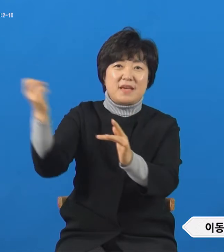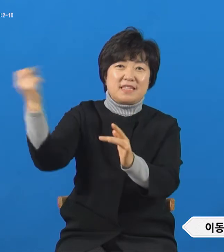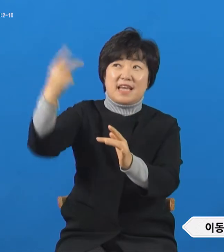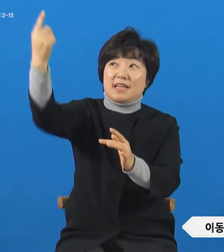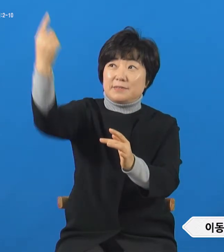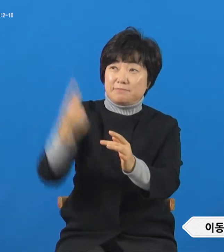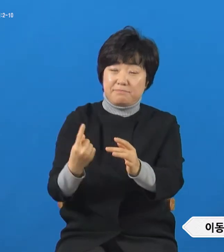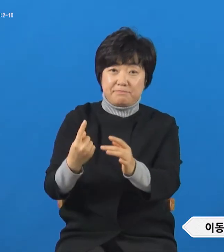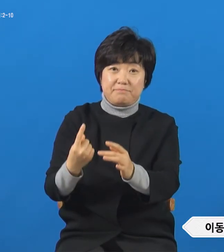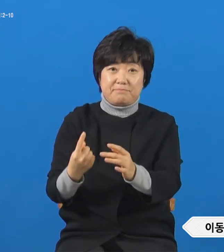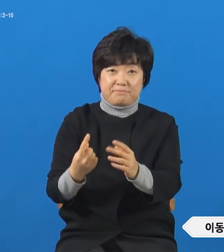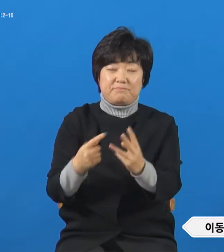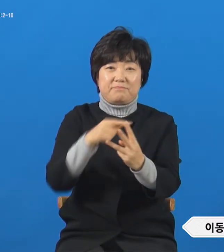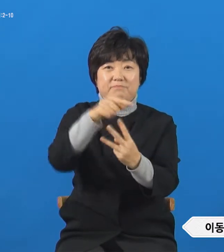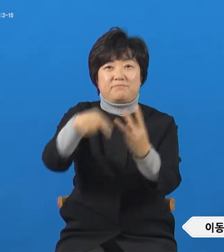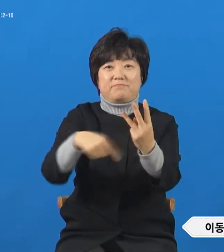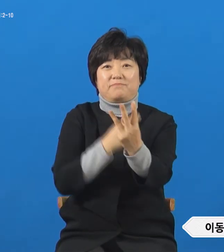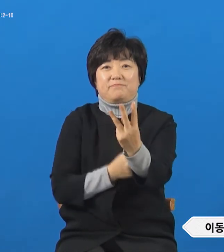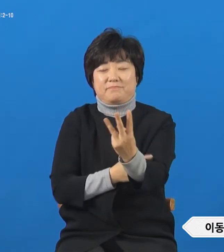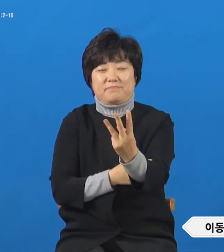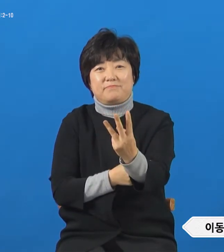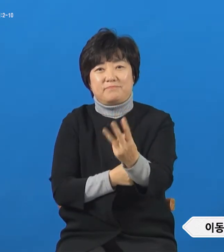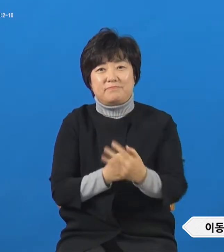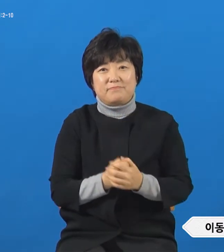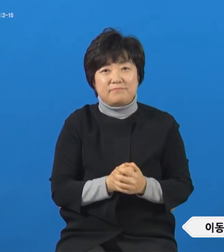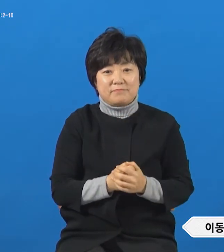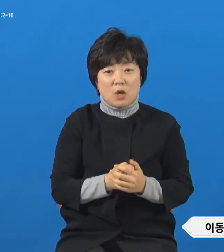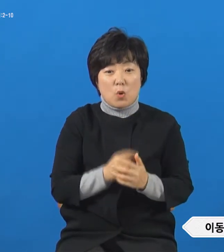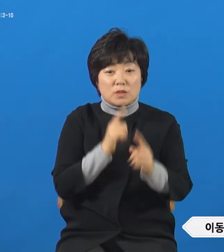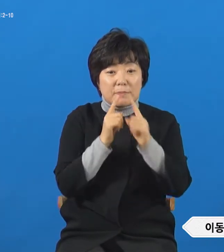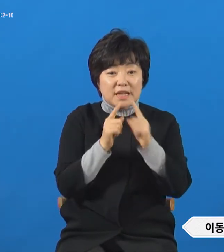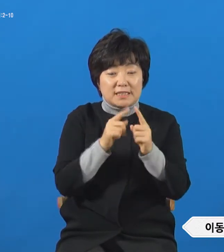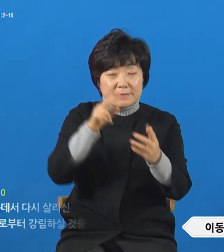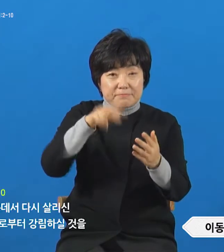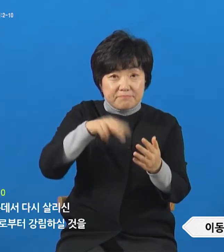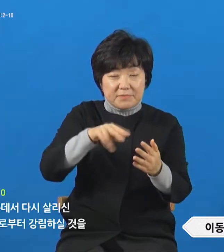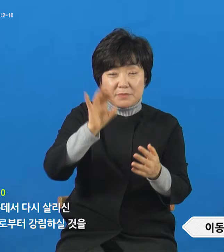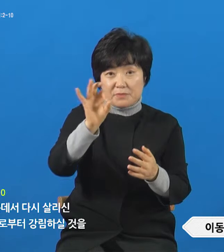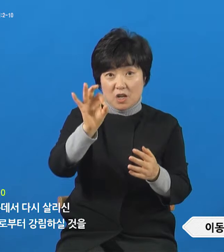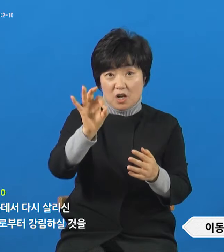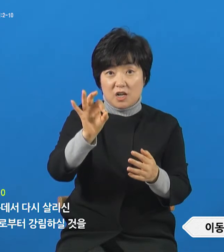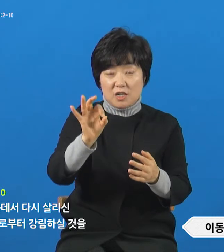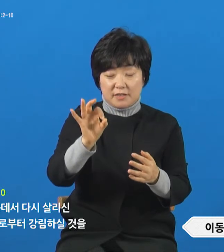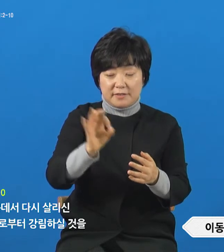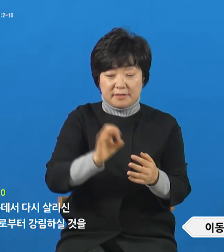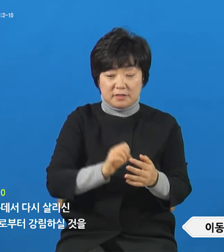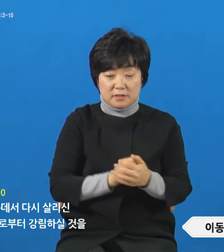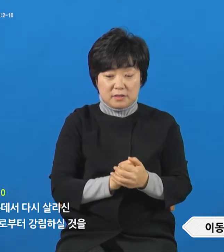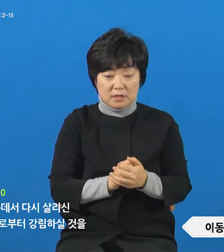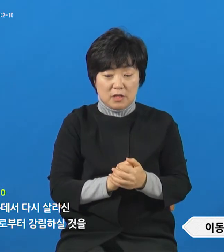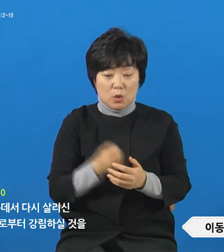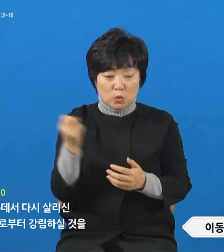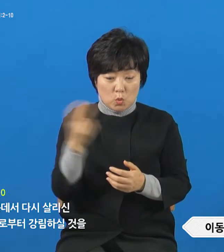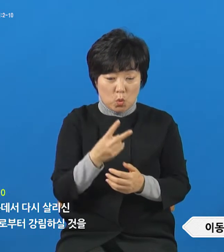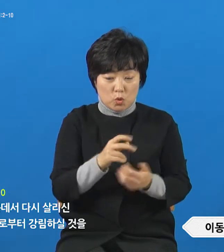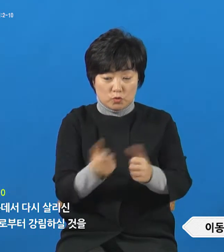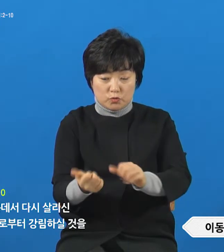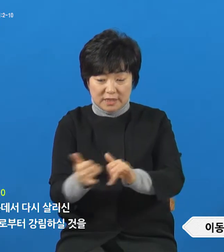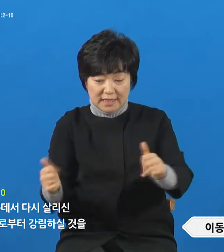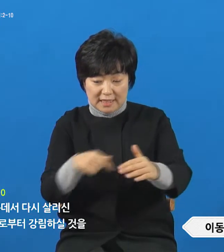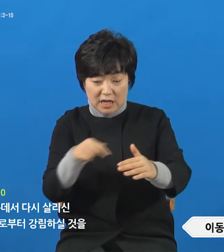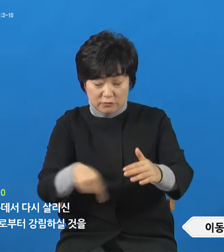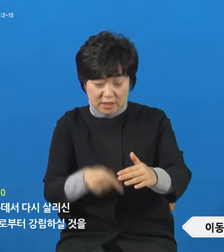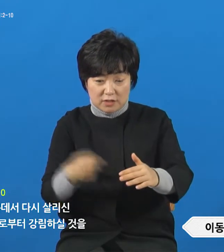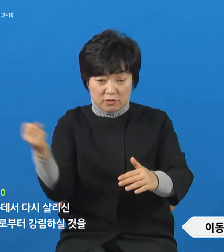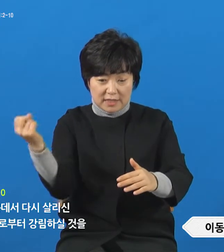재림. 복음은 거기까지 포함한다는 것입니다. 본문의 10절을 같이 읽겠습니다. 10절 다 같이 읽습니다. 시작. 또